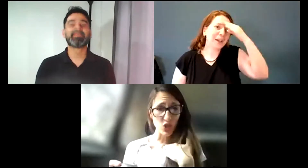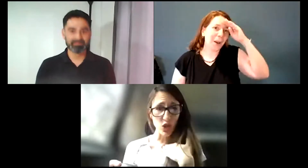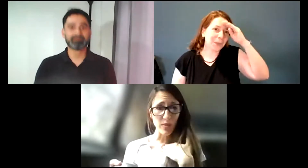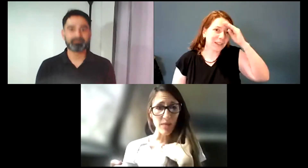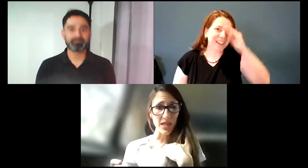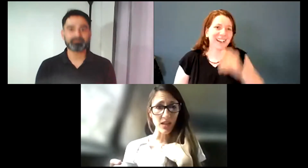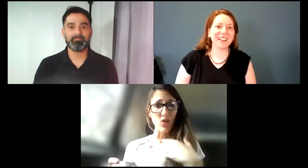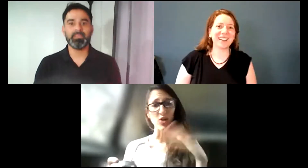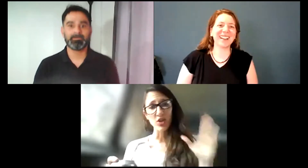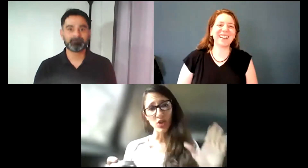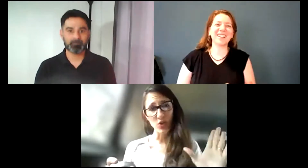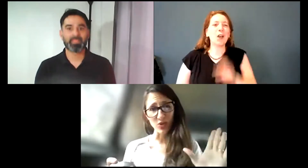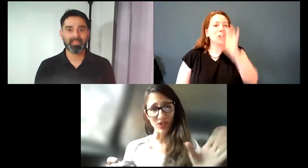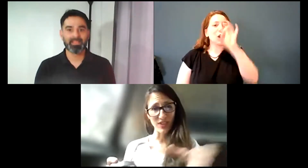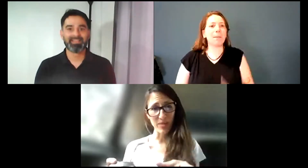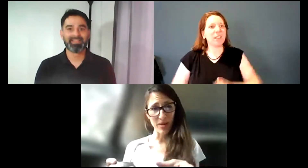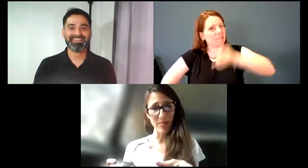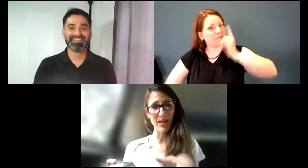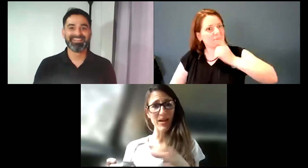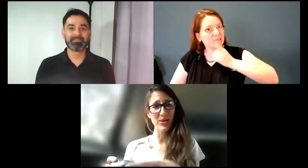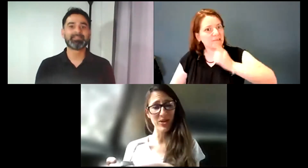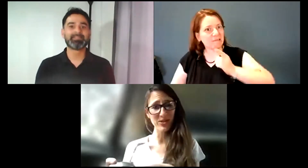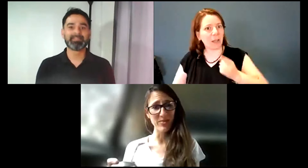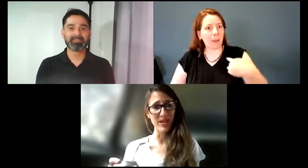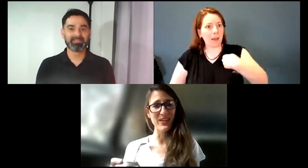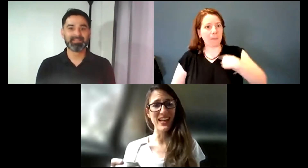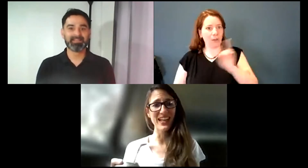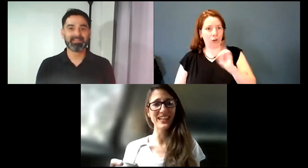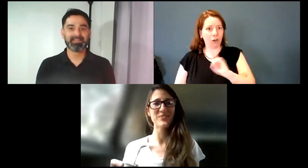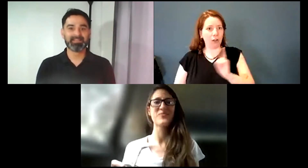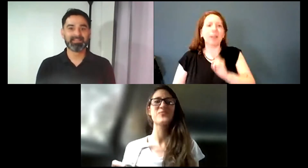solo para mí, como en otros cursos. También van para vos y para Belén.